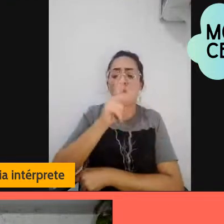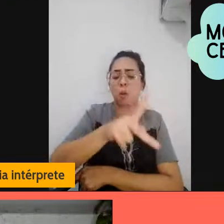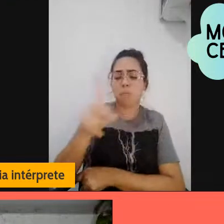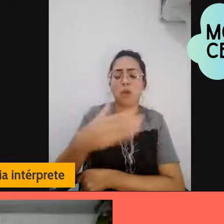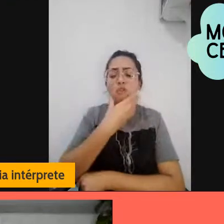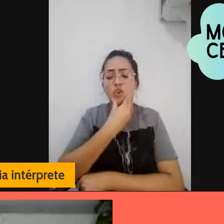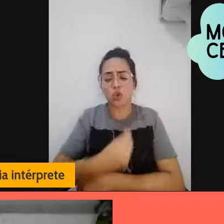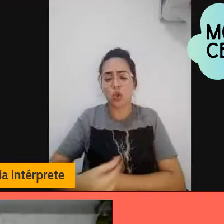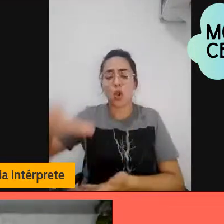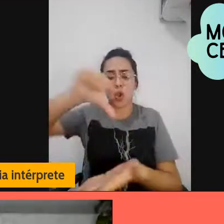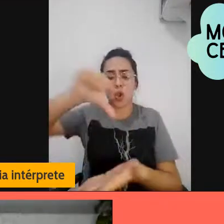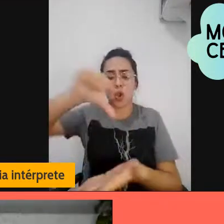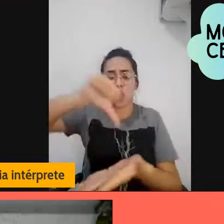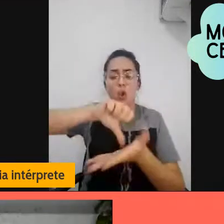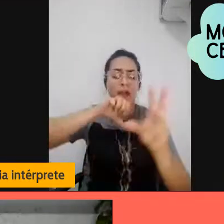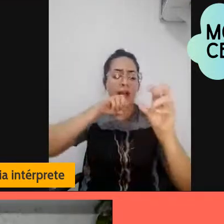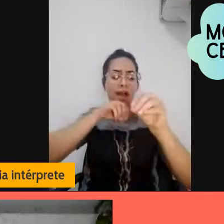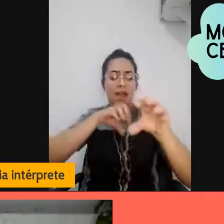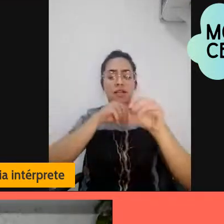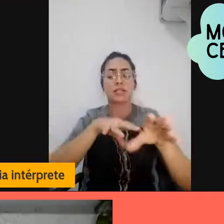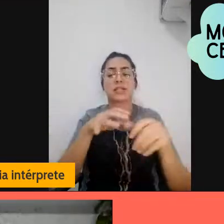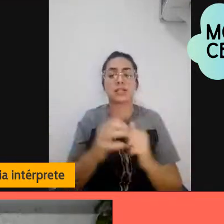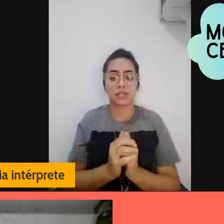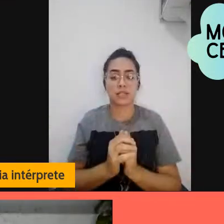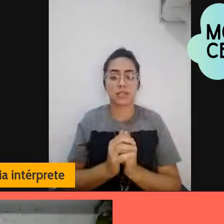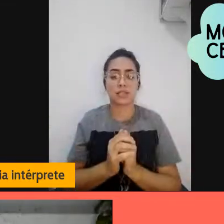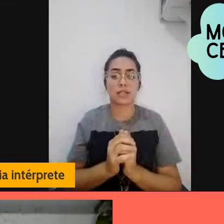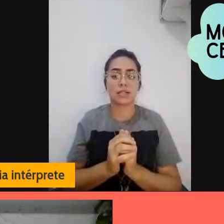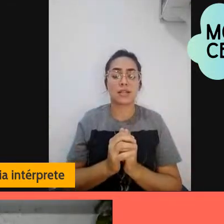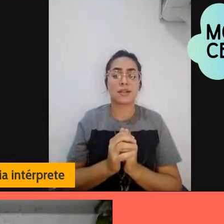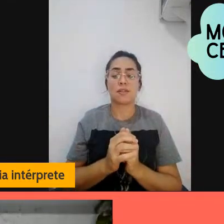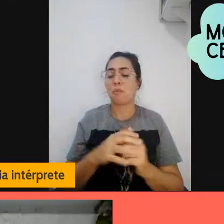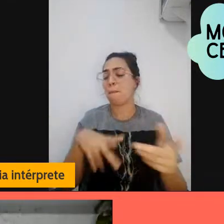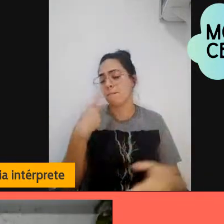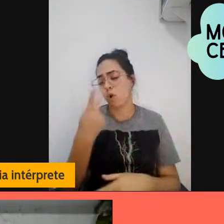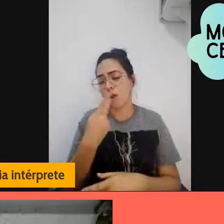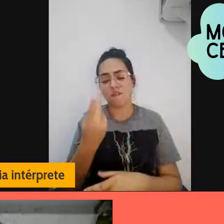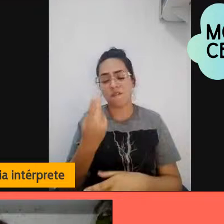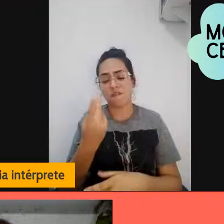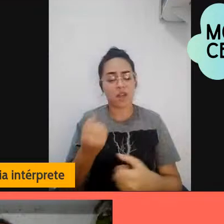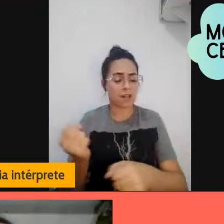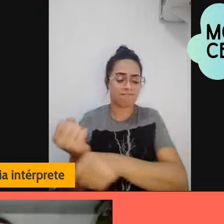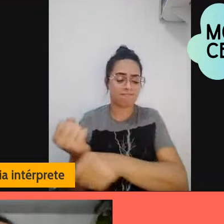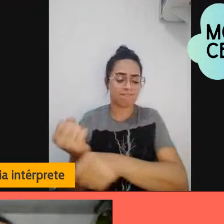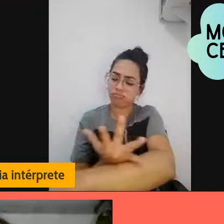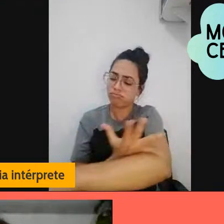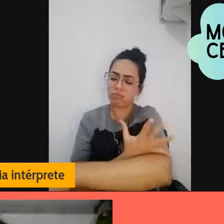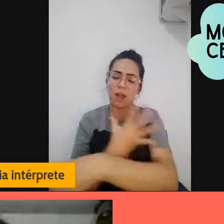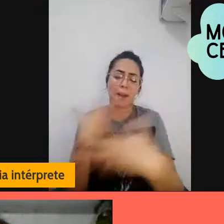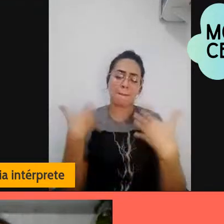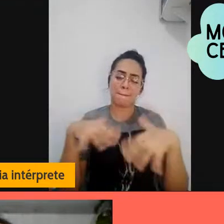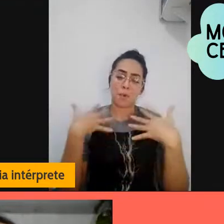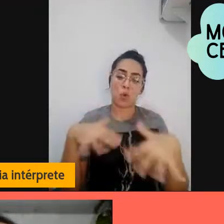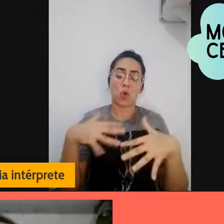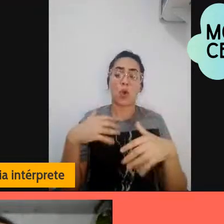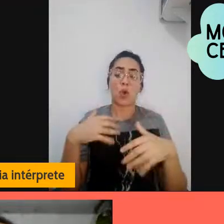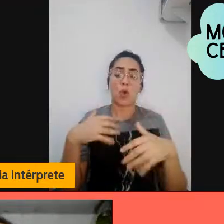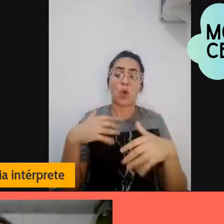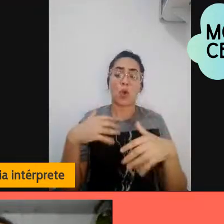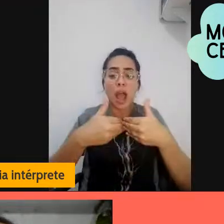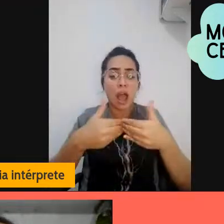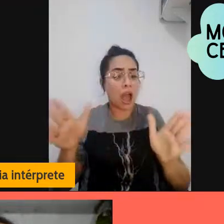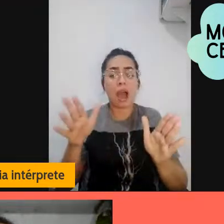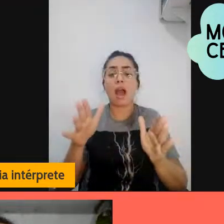Educação, né? Como a Adriana mesmo falou, uma fala bastante emocionante. E a gente abre o espaço agora para